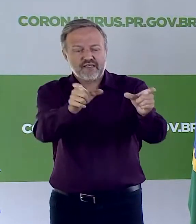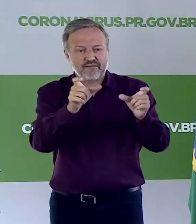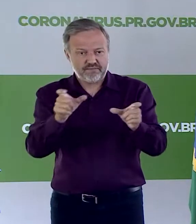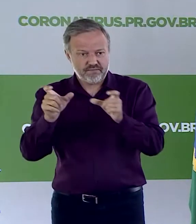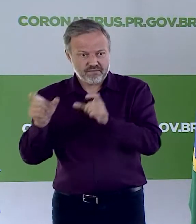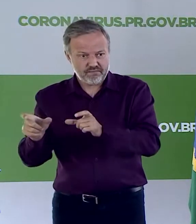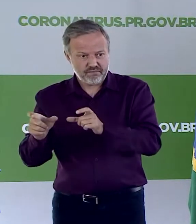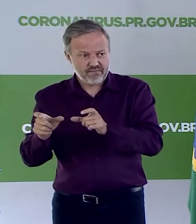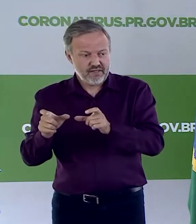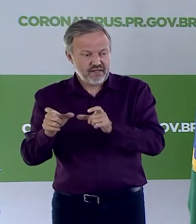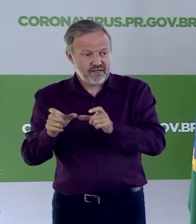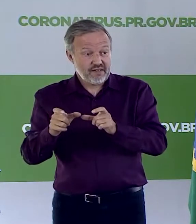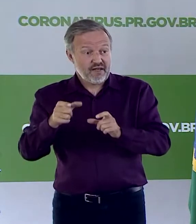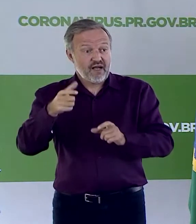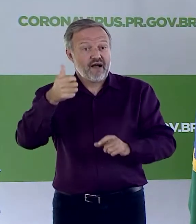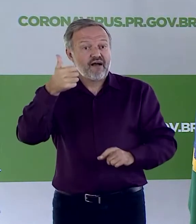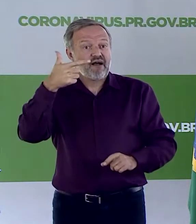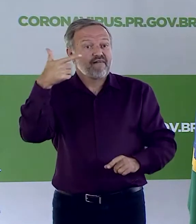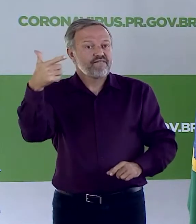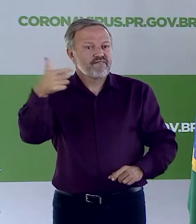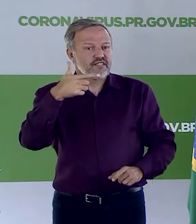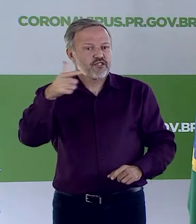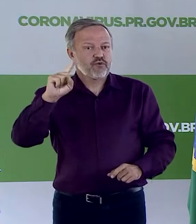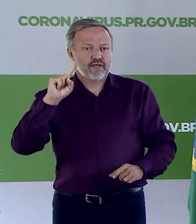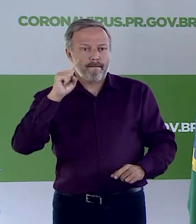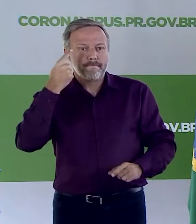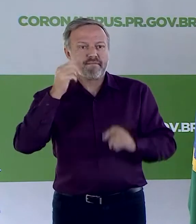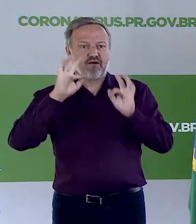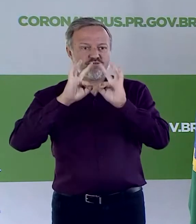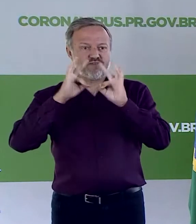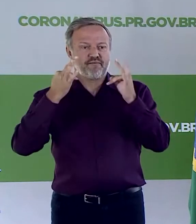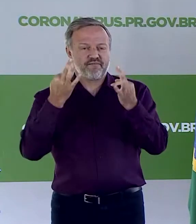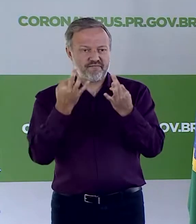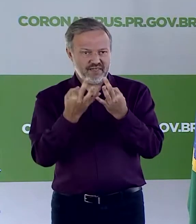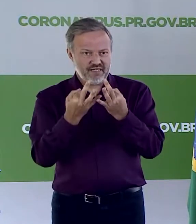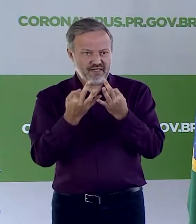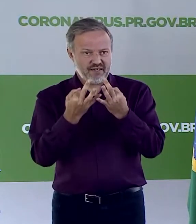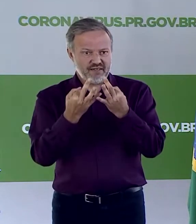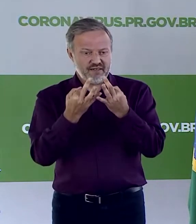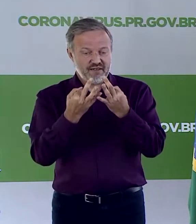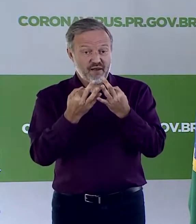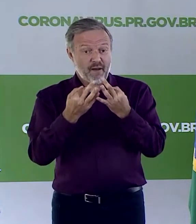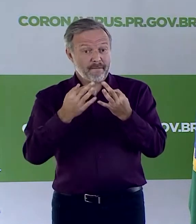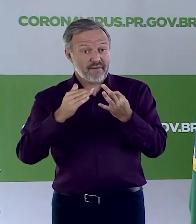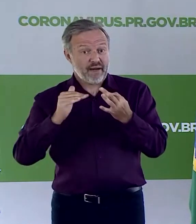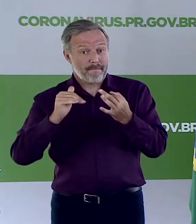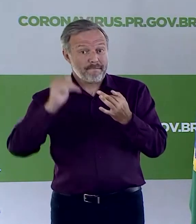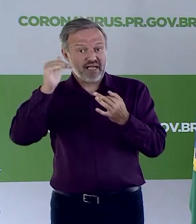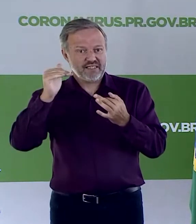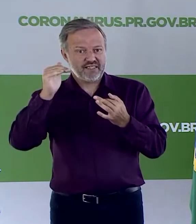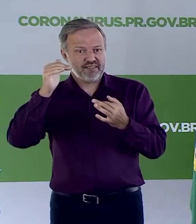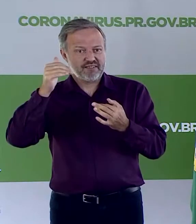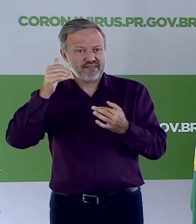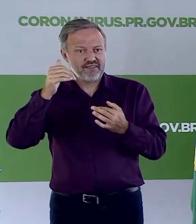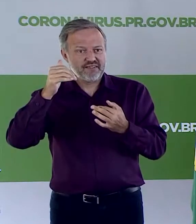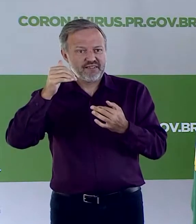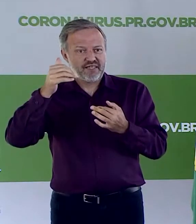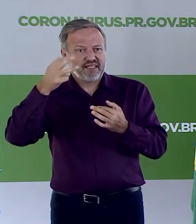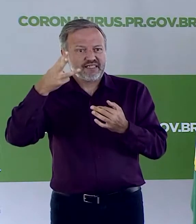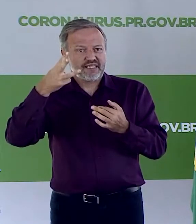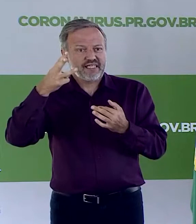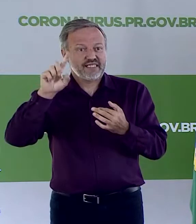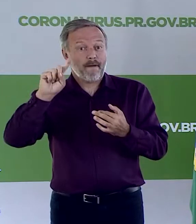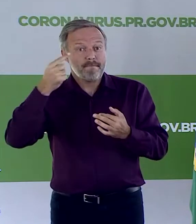sair de 22 mil famílias de agricultores familiares para 25 mil famílias da agricultura